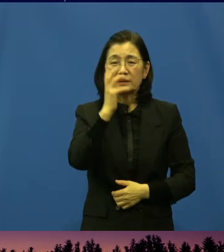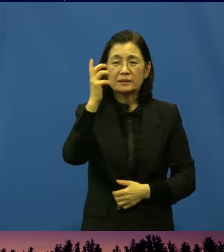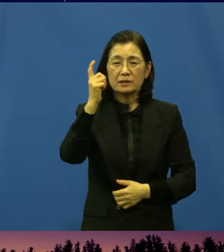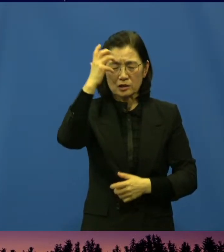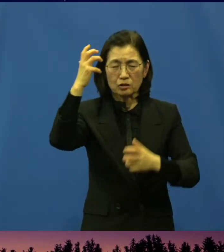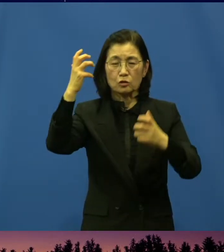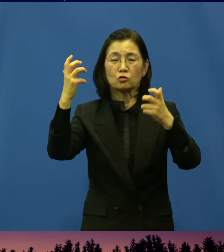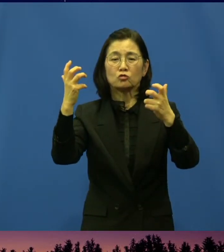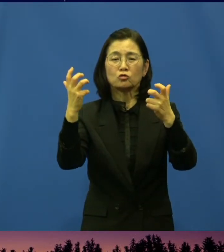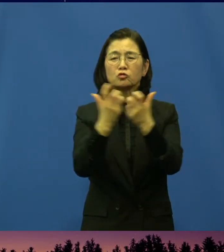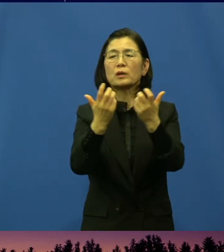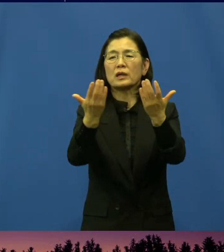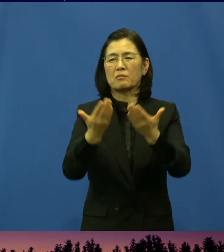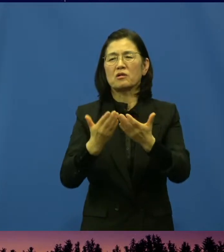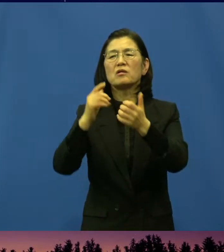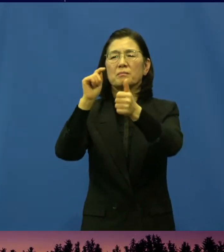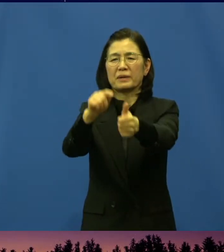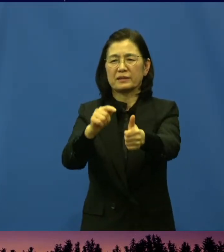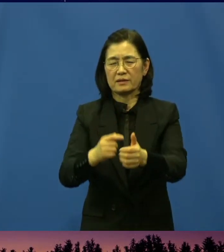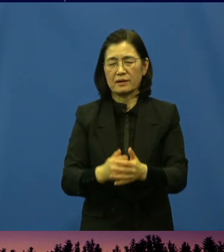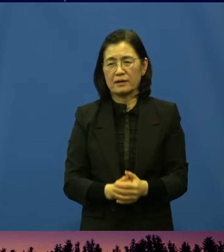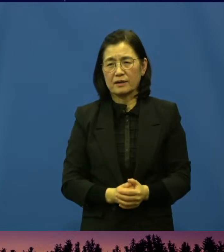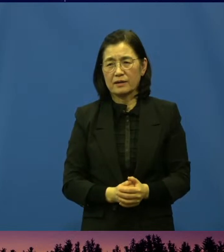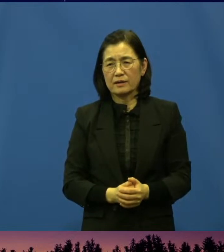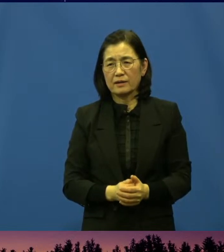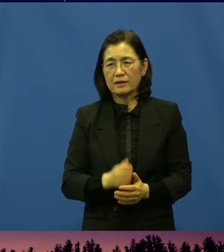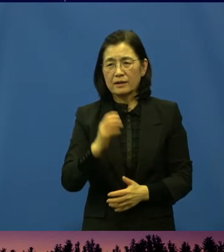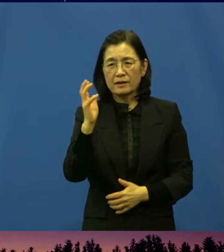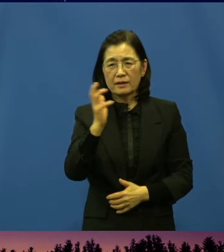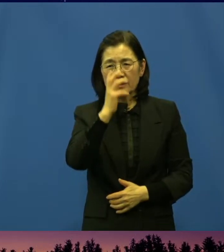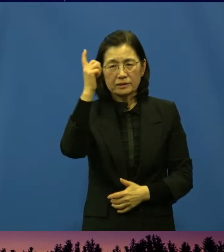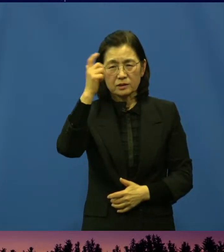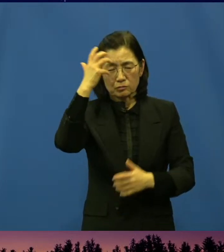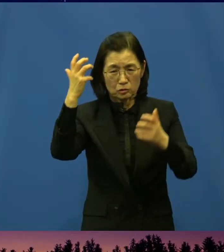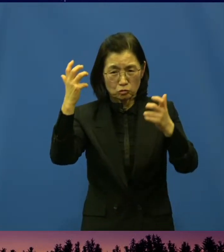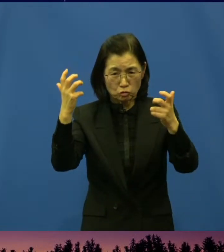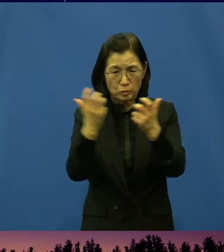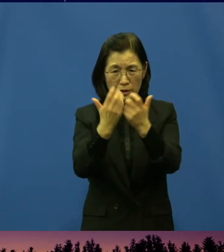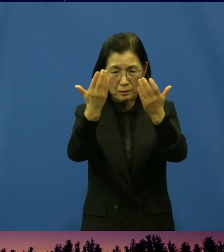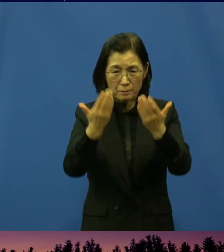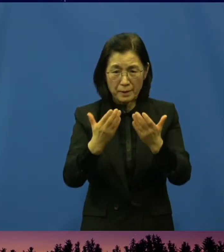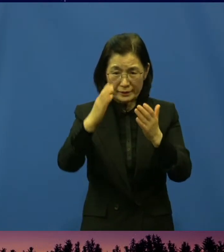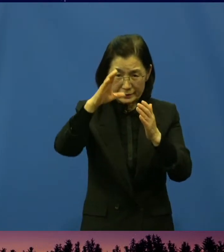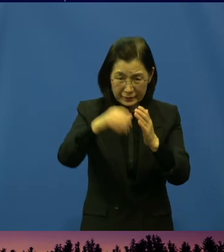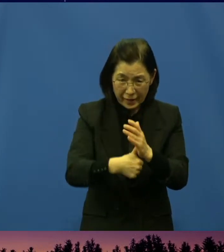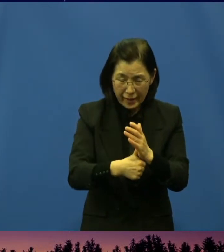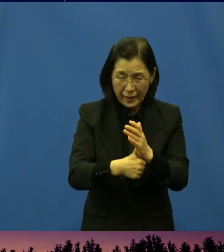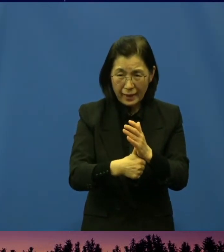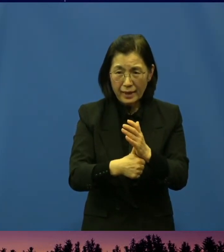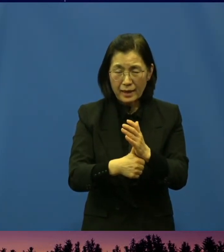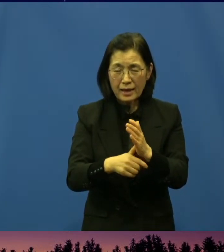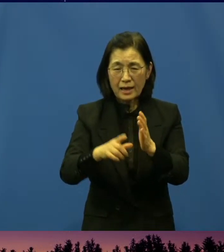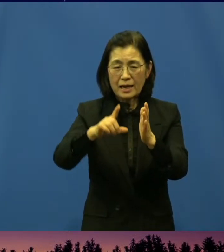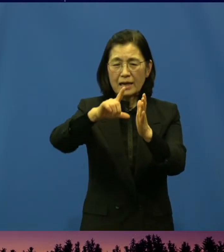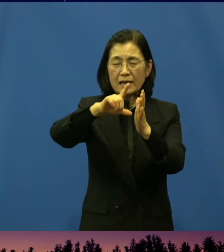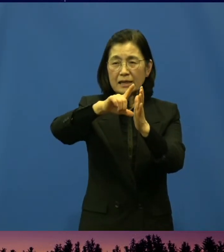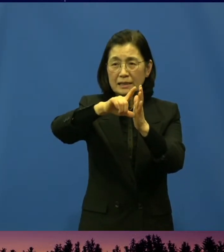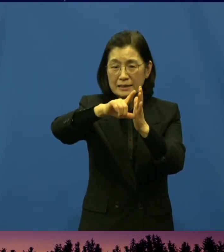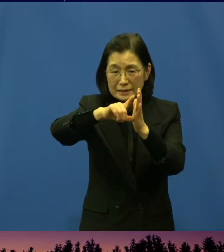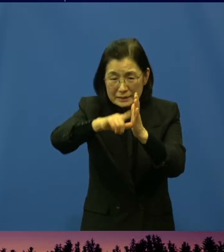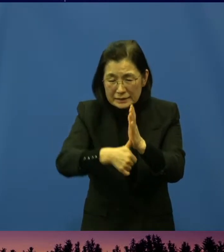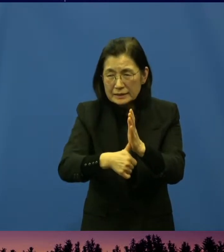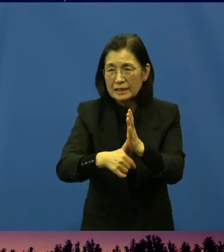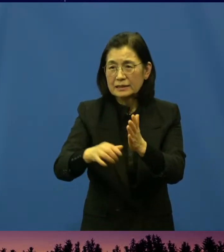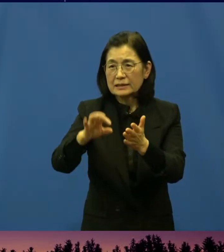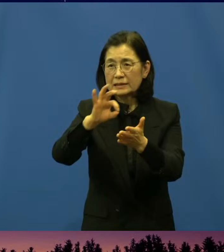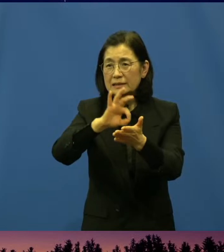받으라. 그 성령의 충만을 받는 순간 무슨 일이 일어나는가? 시간의 충만함, 그 시간의 질량이 높아진다는 거예요.